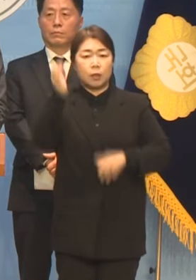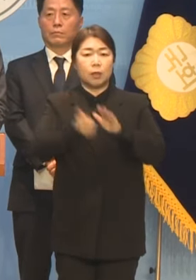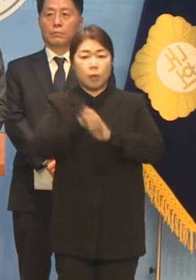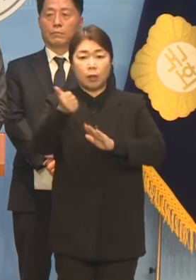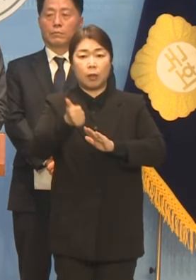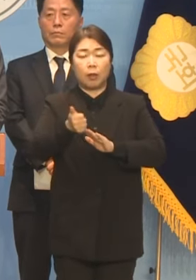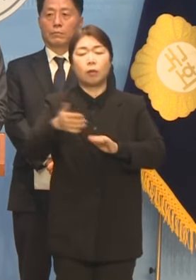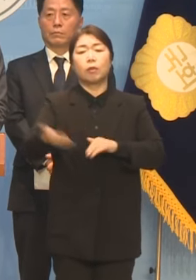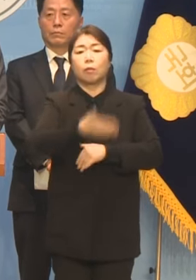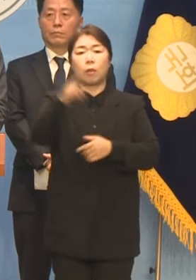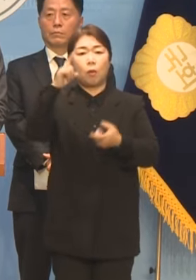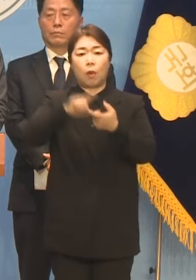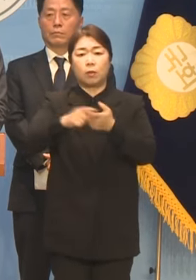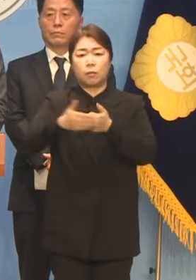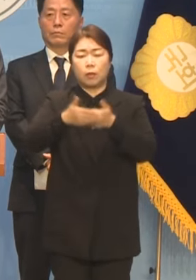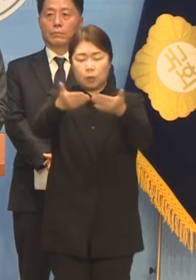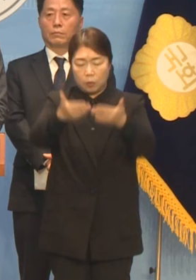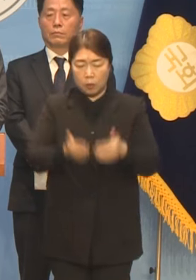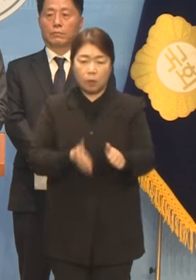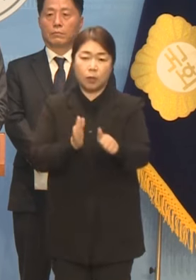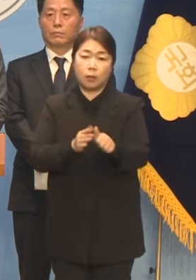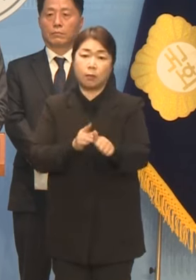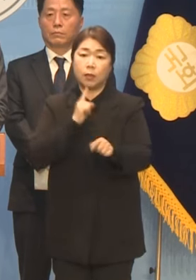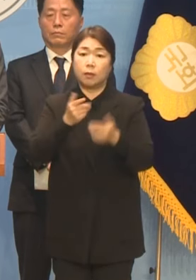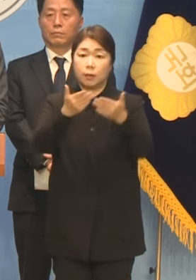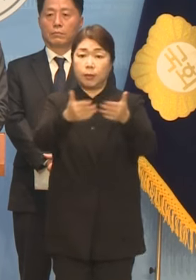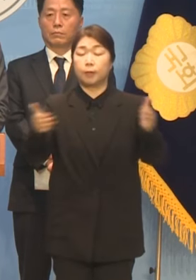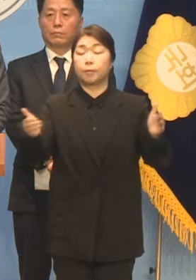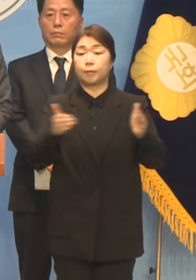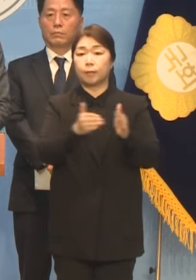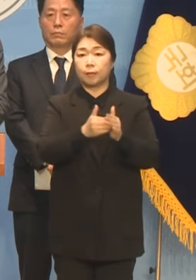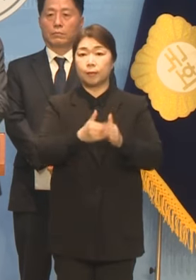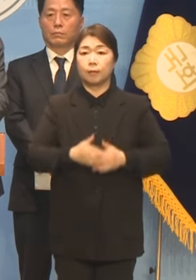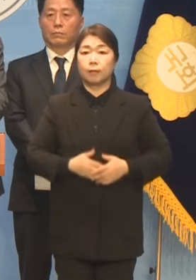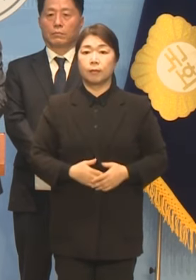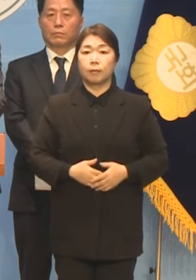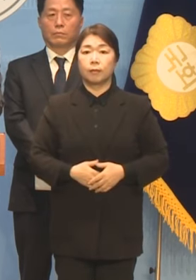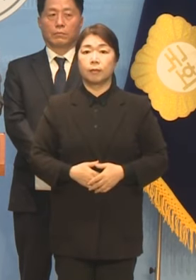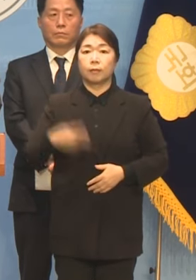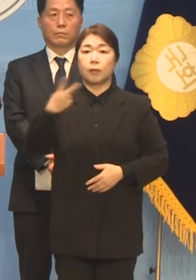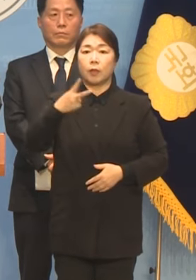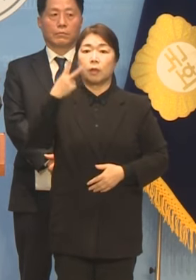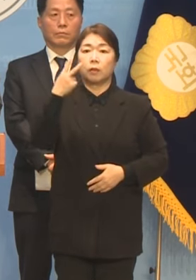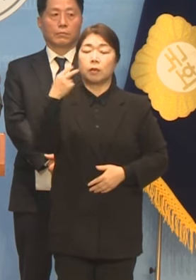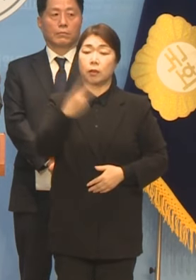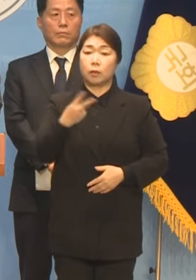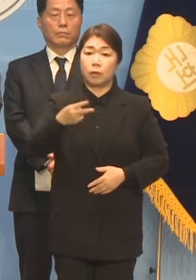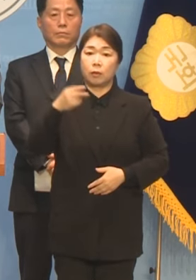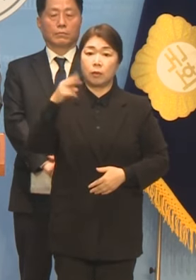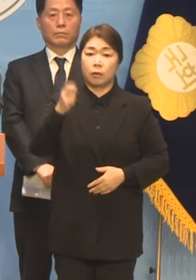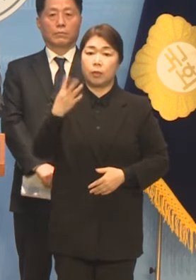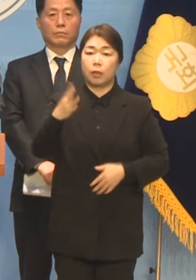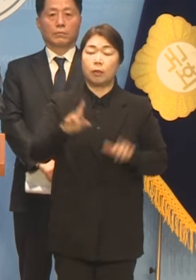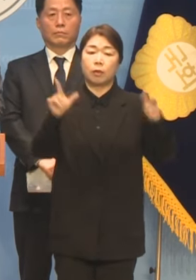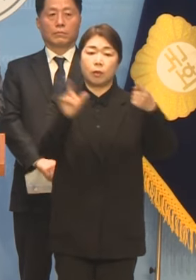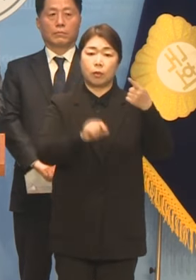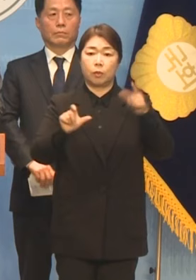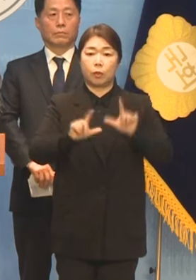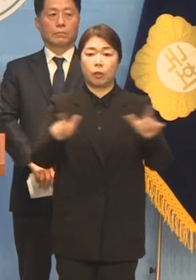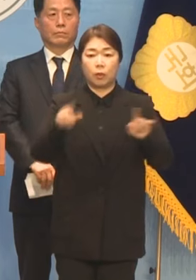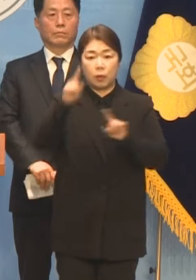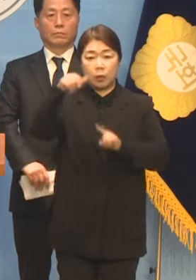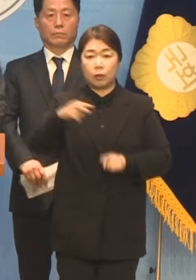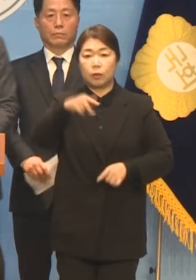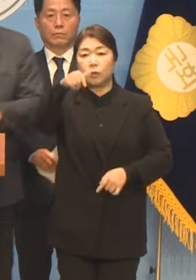관심과 성원 가르침을 부탁드립니다 감사합니다 2014년 1월 15일 이근규